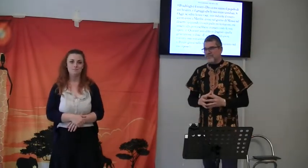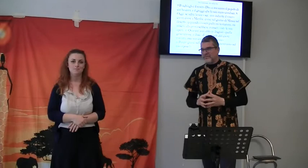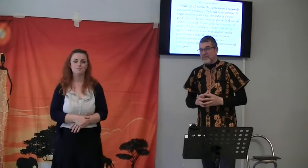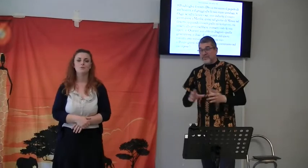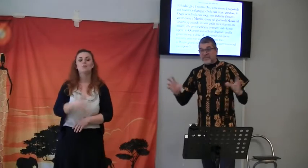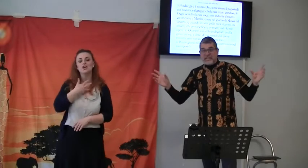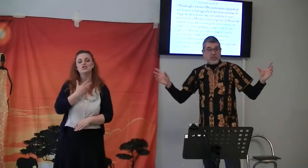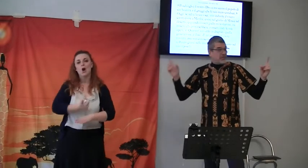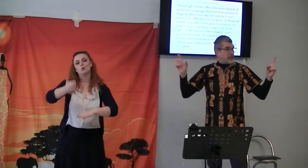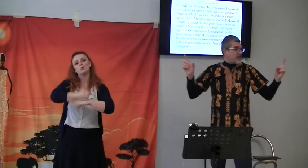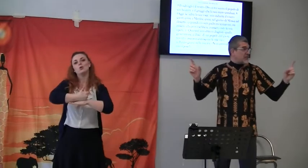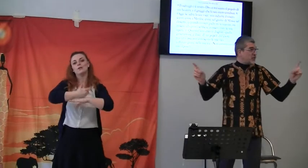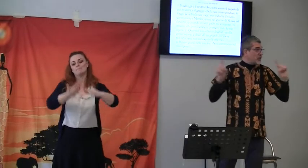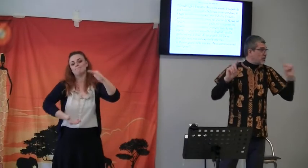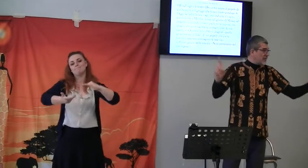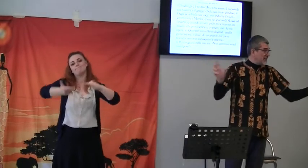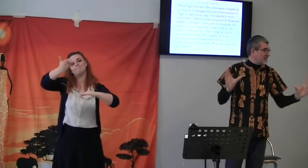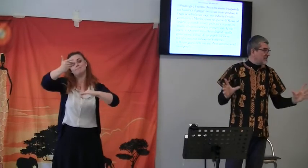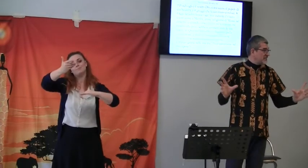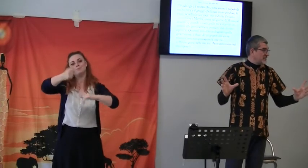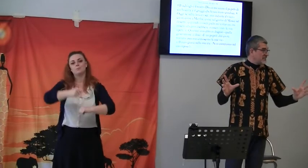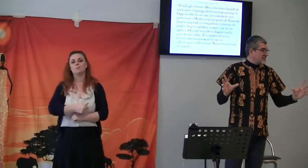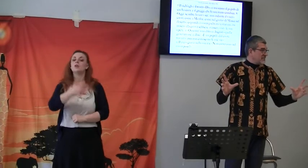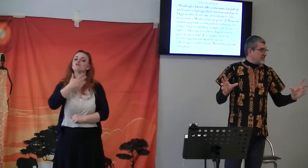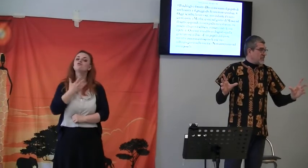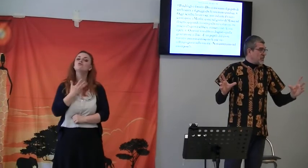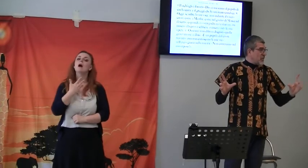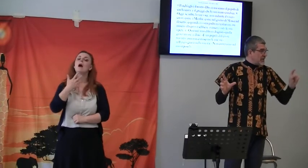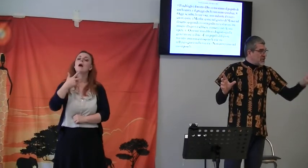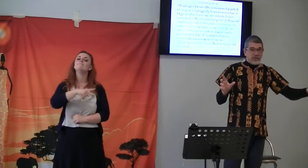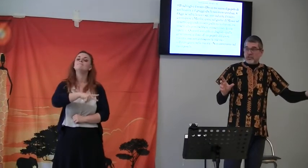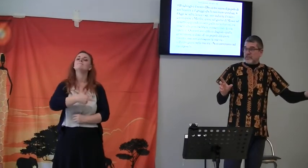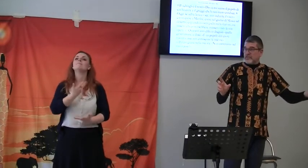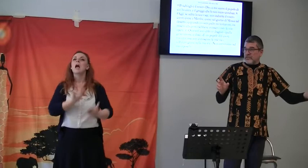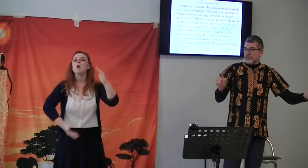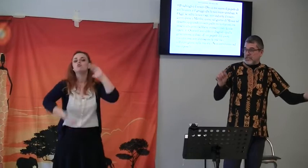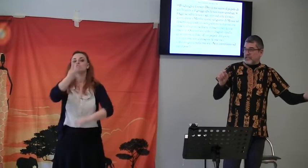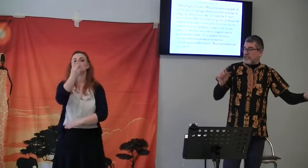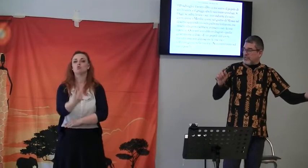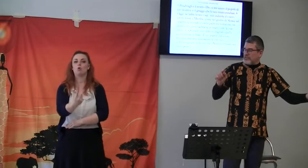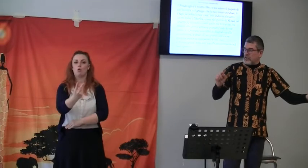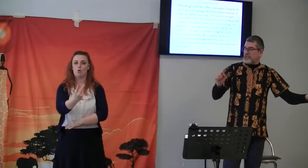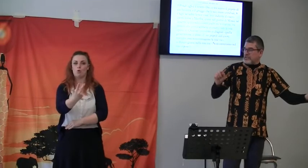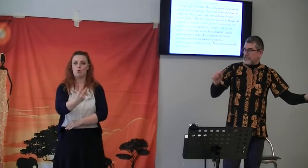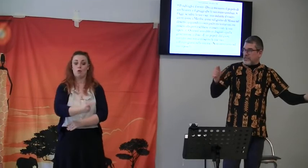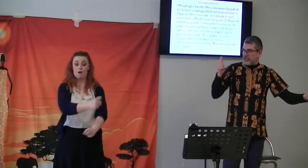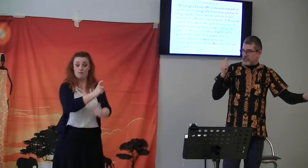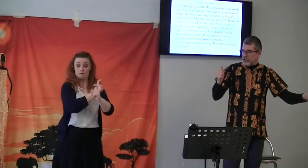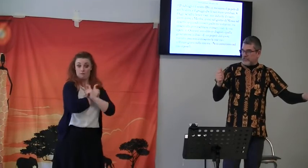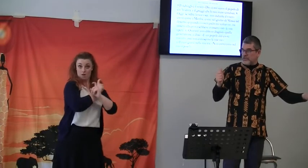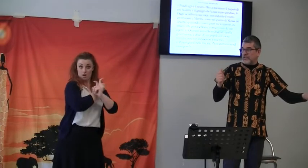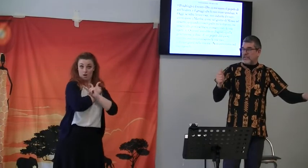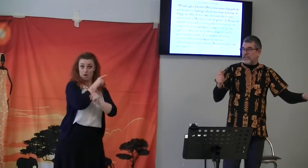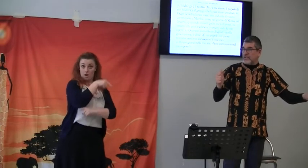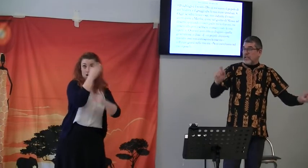abbiamo. Infatti lì il conflitto era tra due autorità, quella d'Egitto, il faraone si credeva di essere